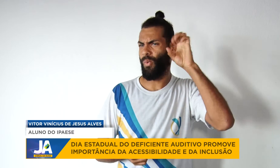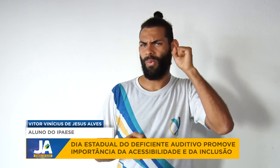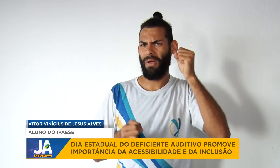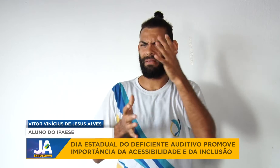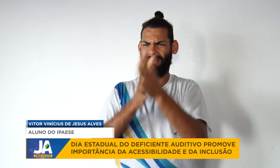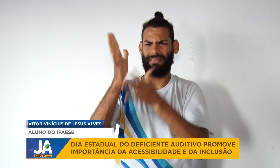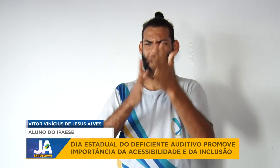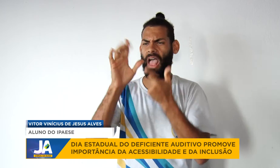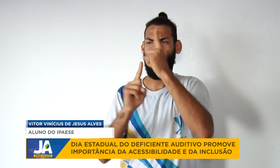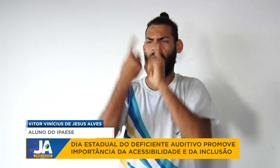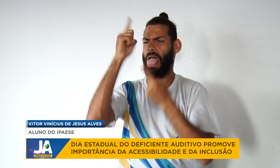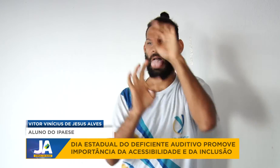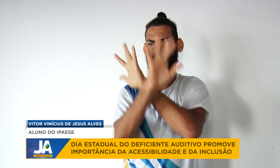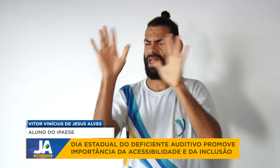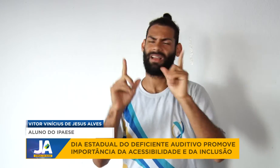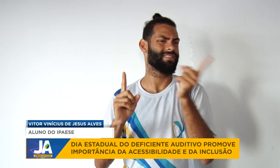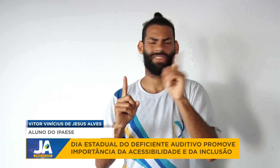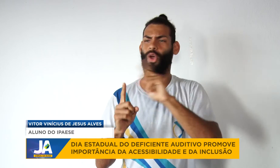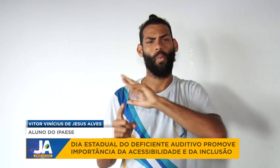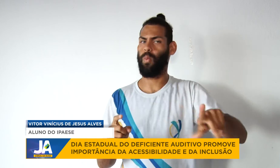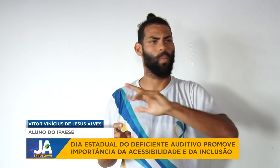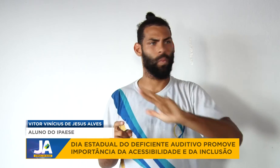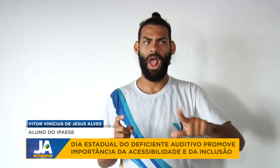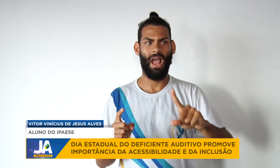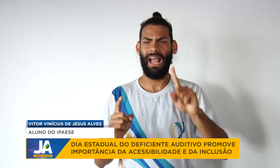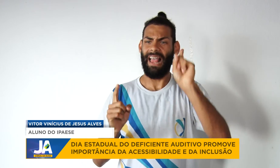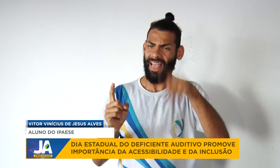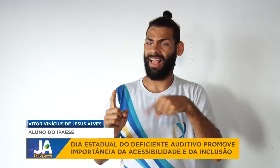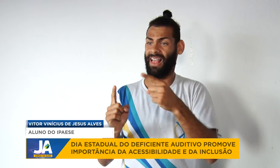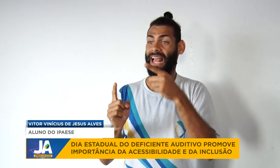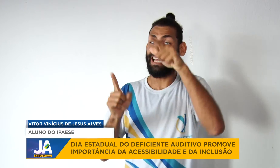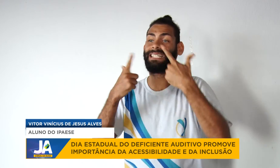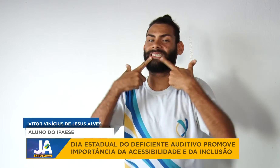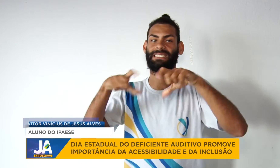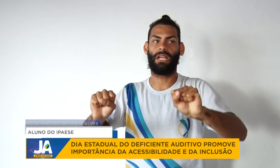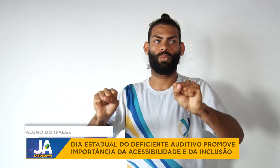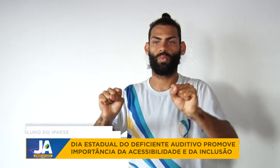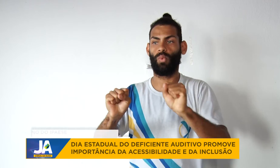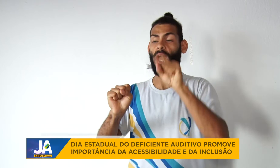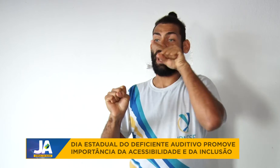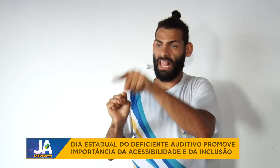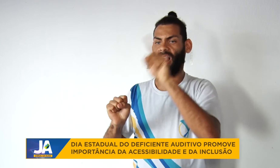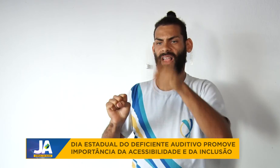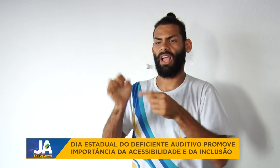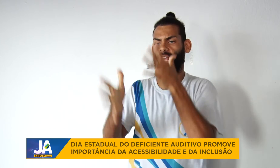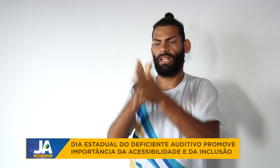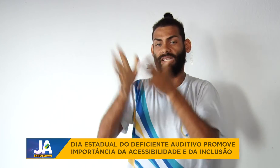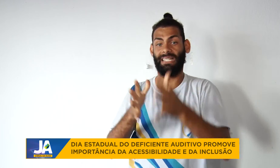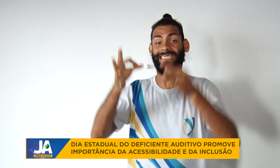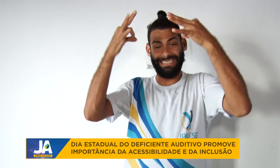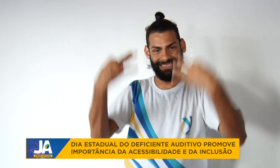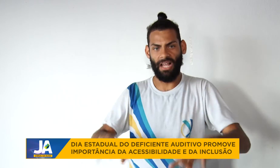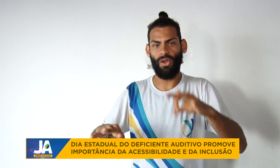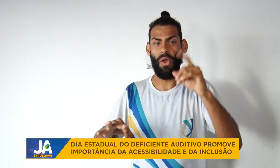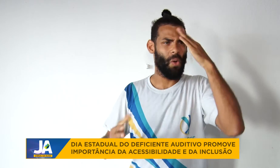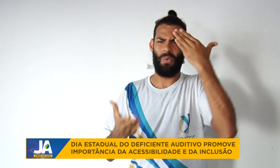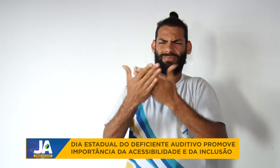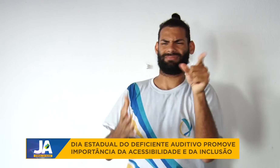as pessoas ouvintes Eles não sabem lembre por isso eles ficam mandando a gesticulação do surdo né É preciso que você respeitar aprender